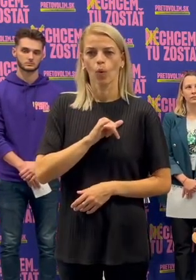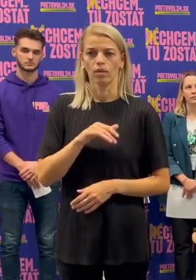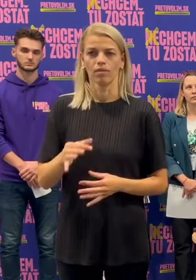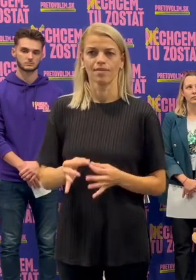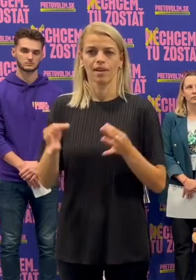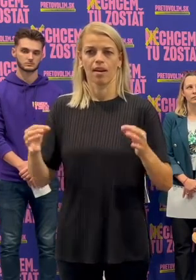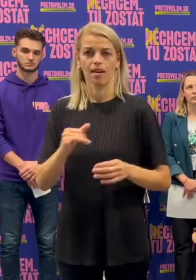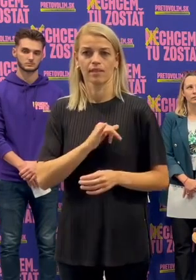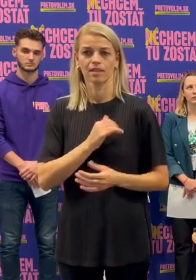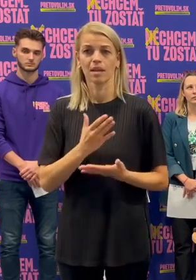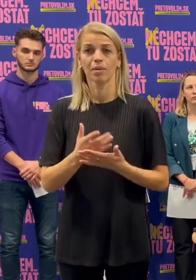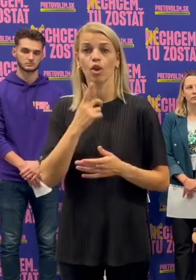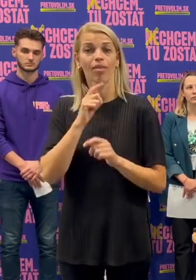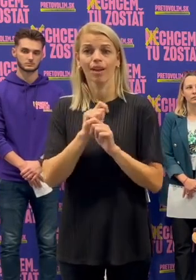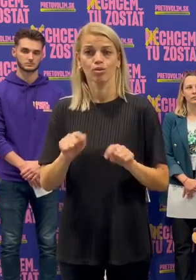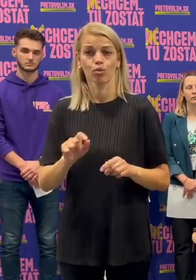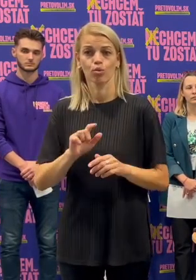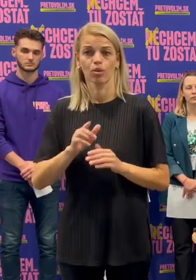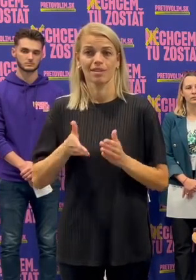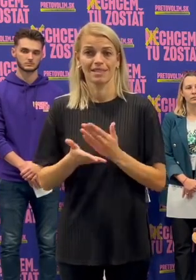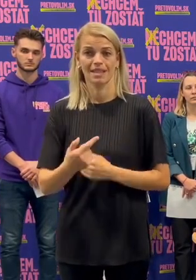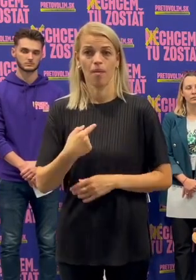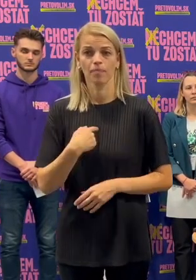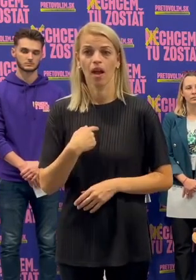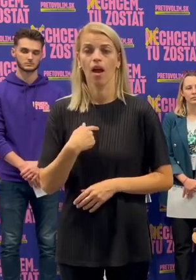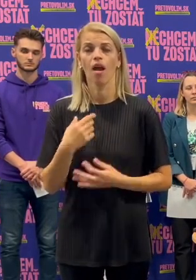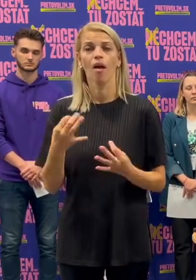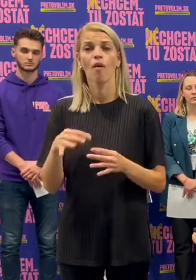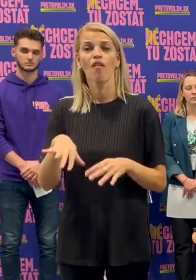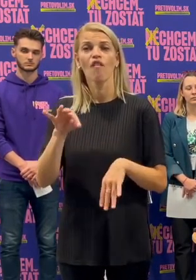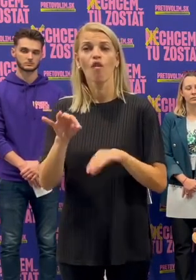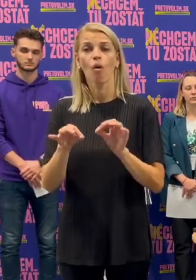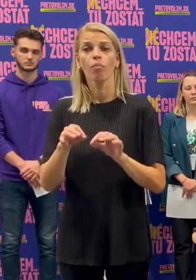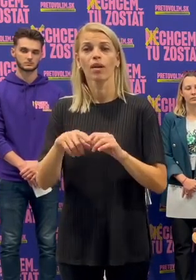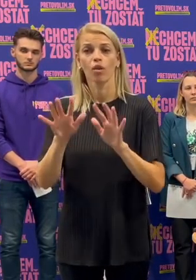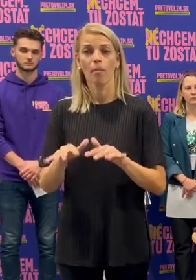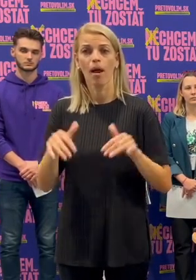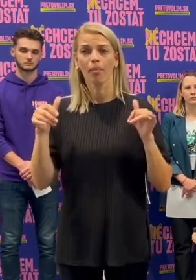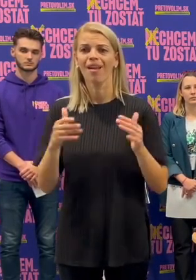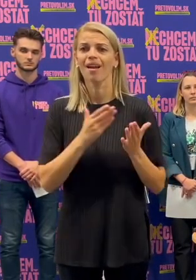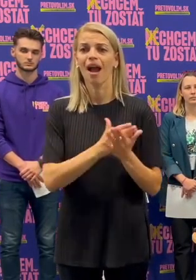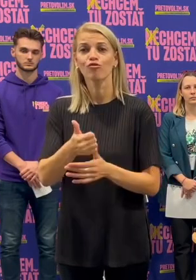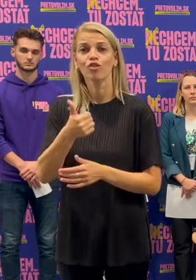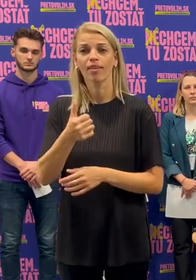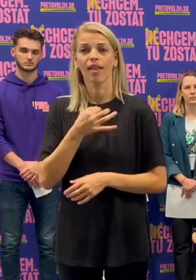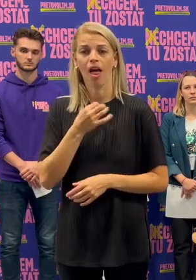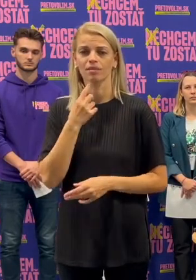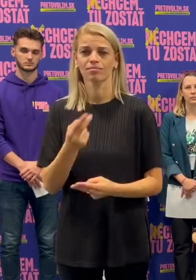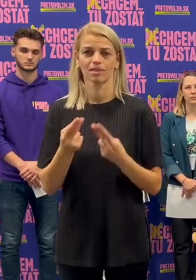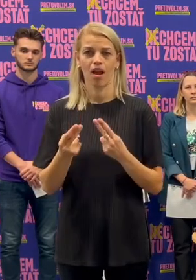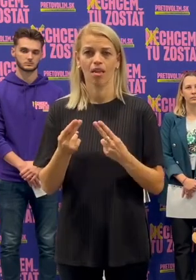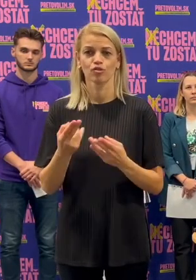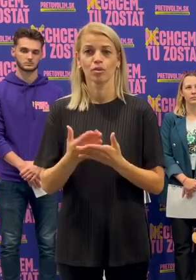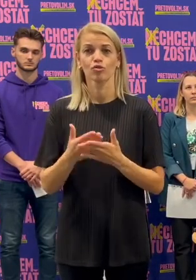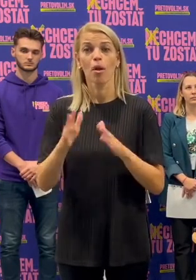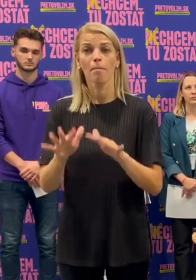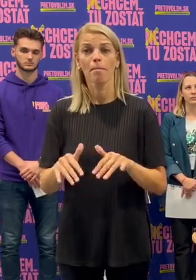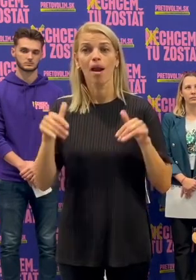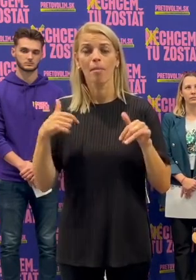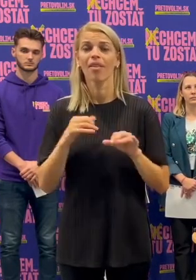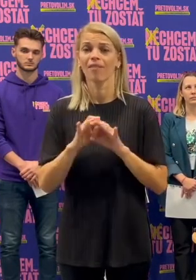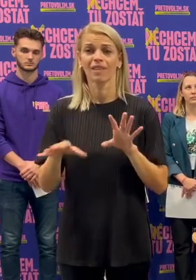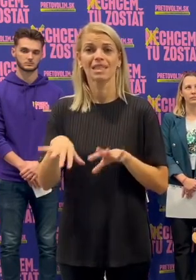verejné. Preto nerozhoduj za mňa, pretože naozaj vo voľbách do parlamentu záleží na každom jednom hlase, pretože parlament by sme si zvolili,